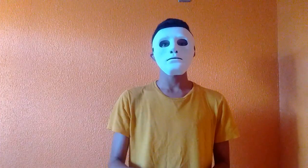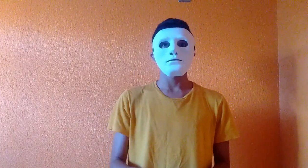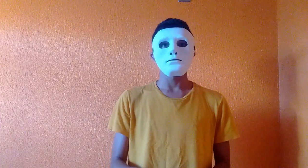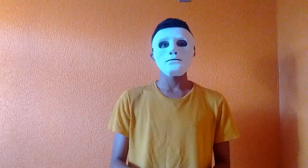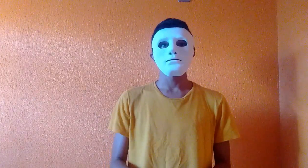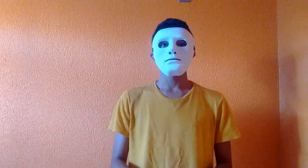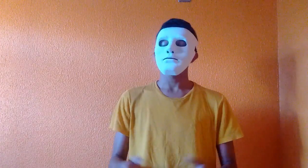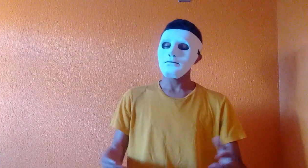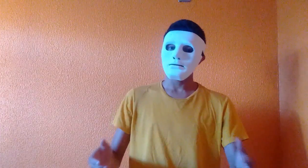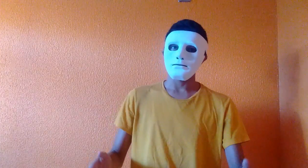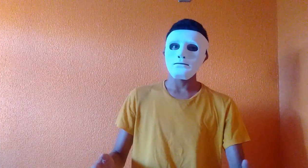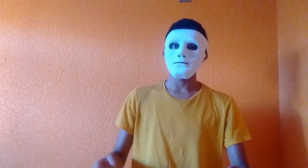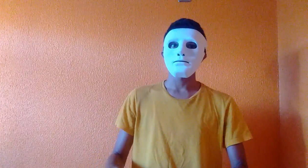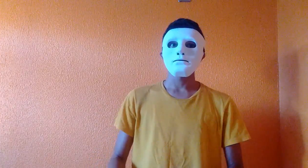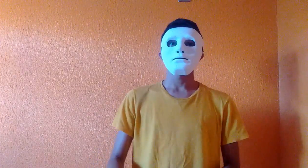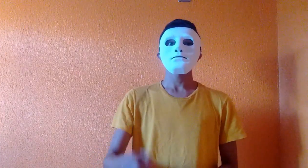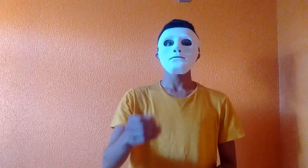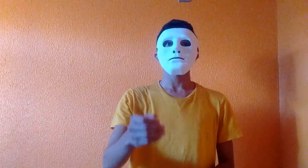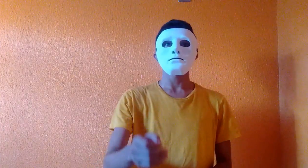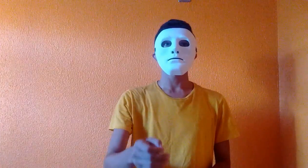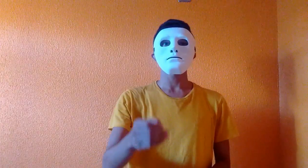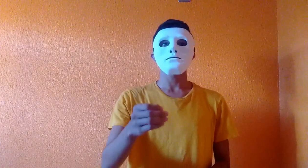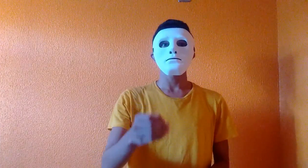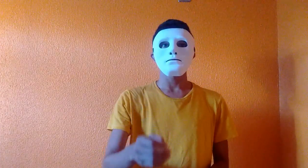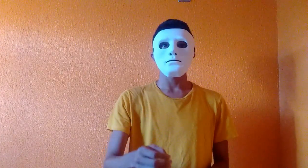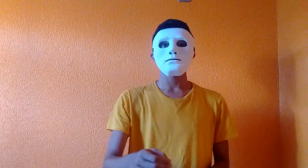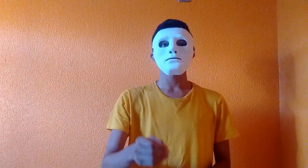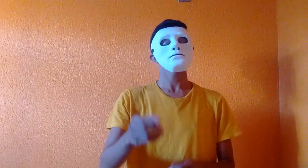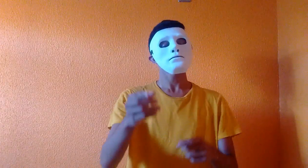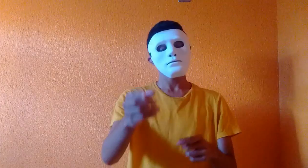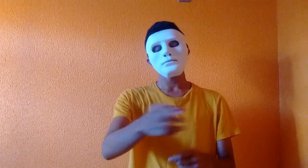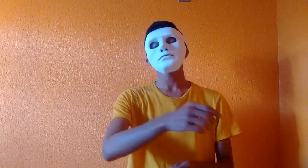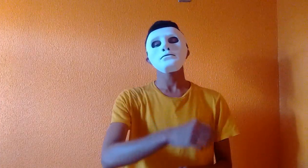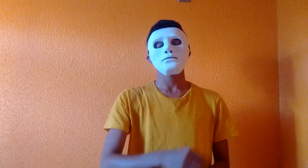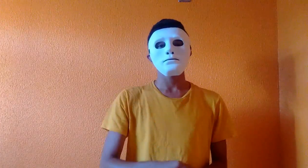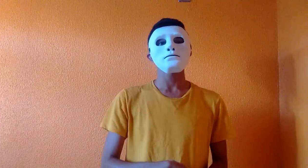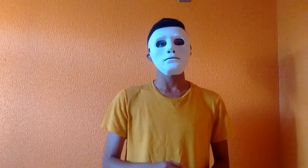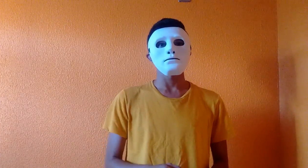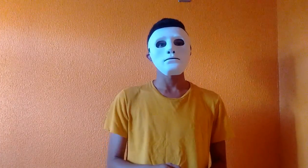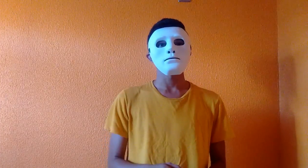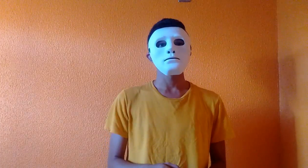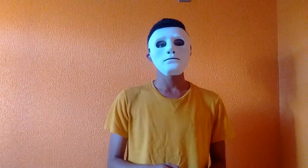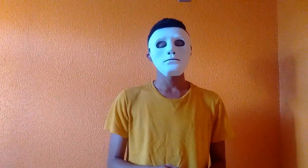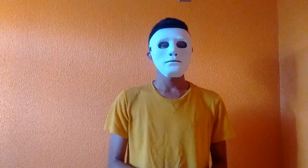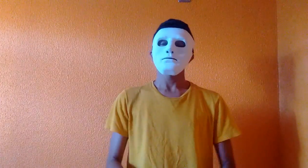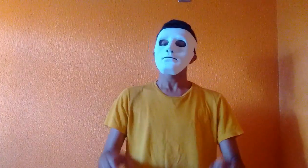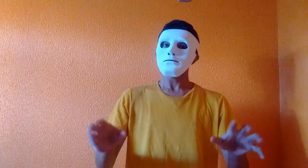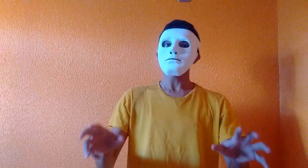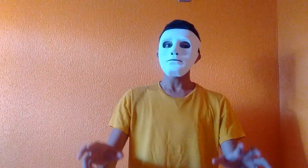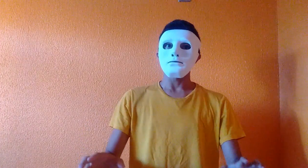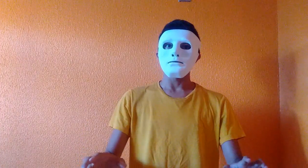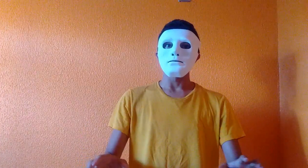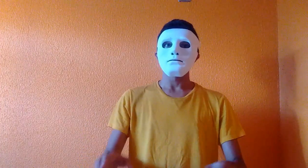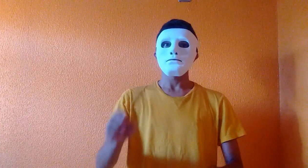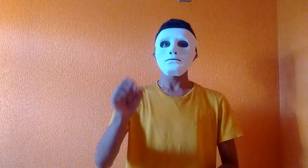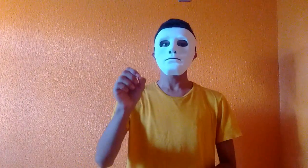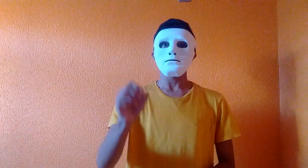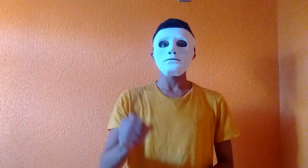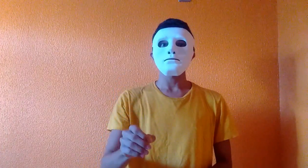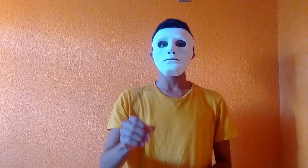natural, pastel, salada de alface e o cachorro quente. Segundo o órgão, quando o assunto é